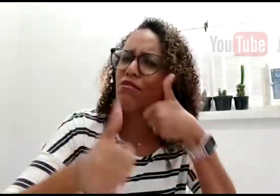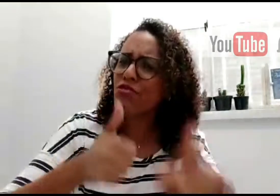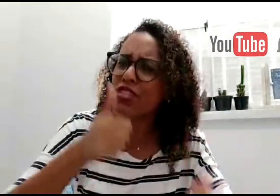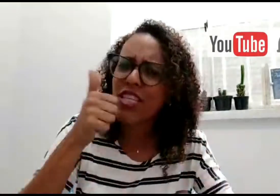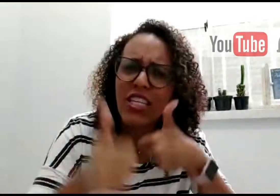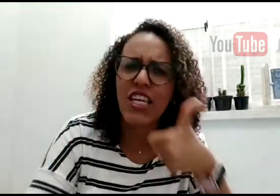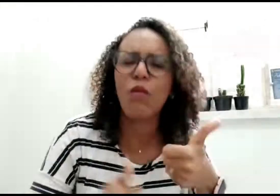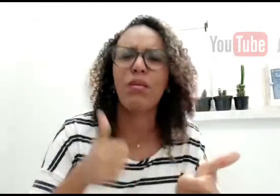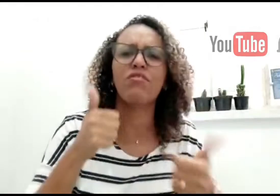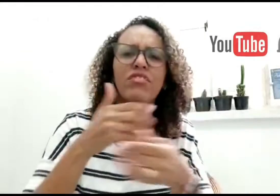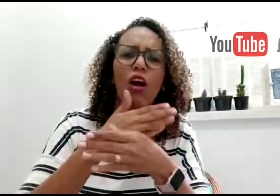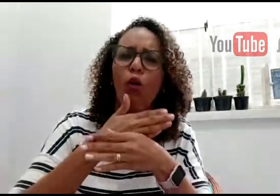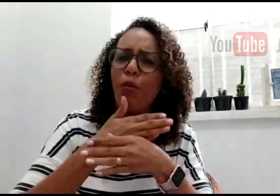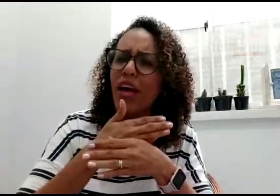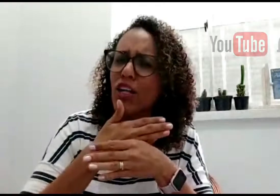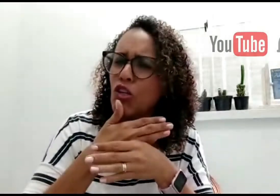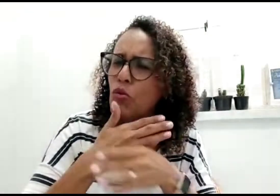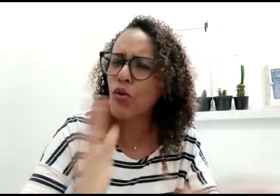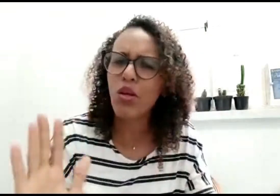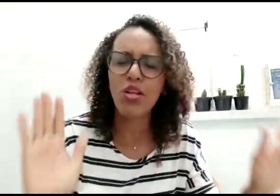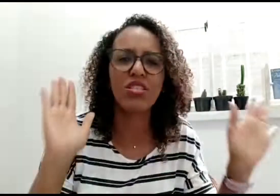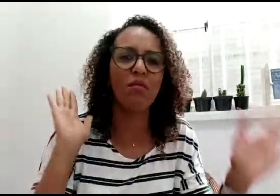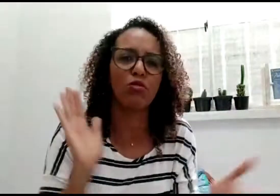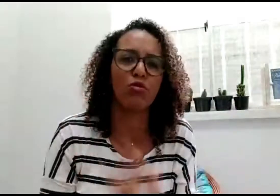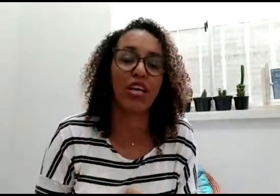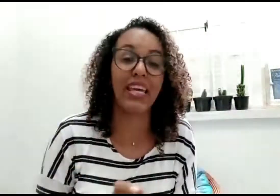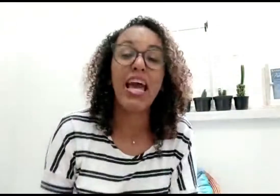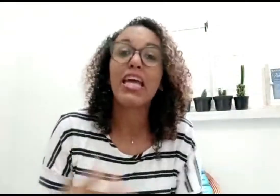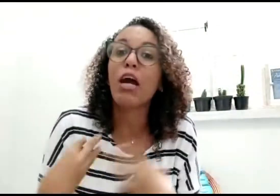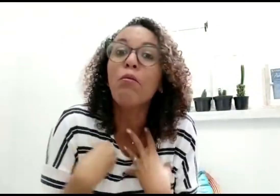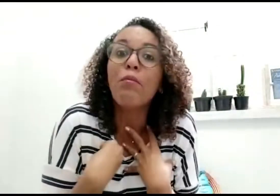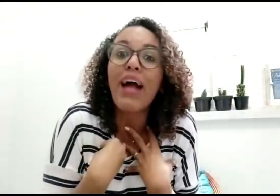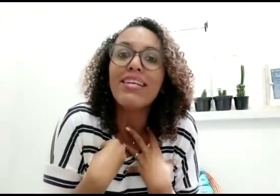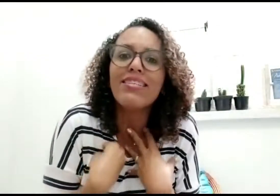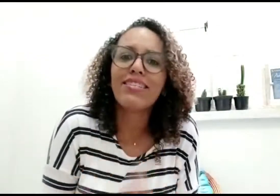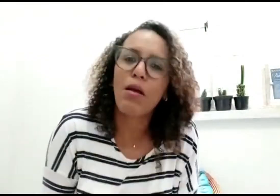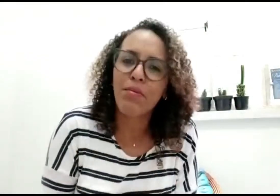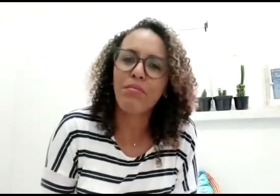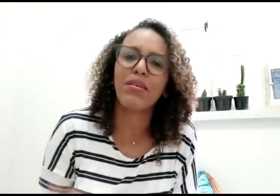ativa o sininho para você acompanhar tudo que nós iremos postar aqui, que é um prazer para mim